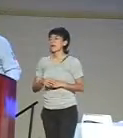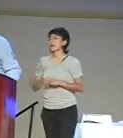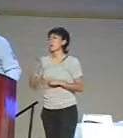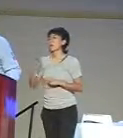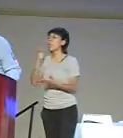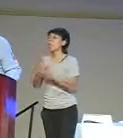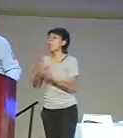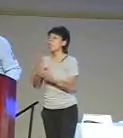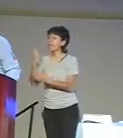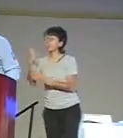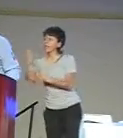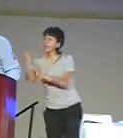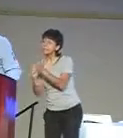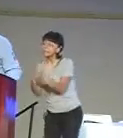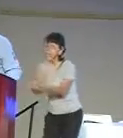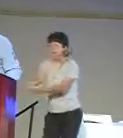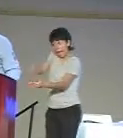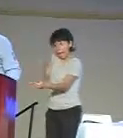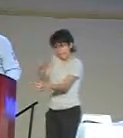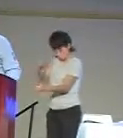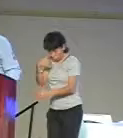al embarazo.